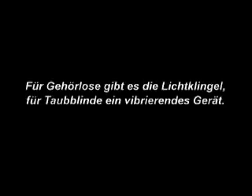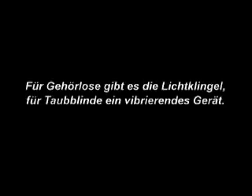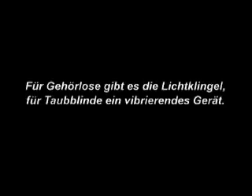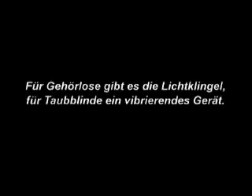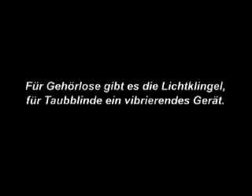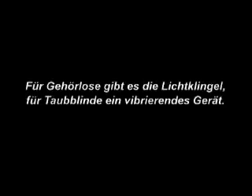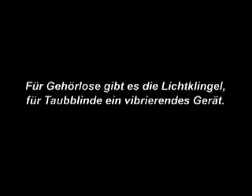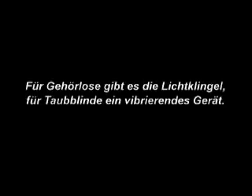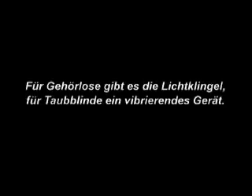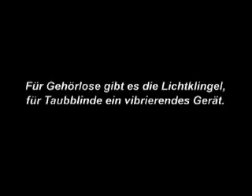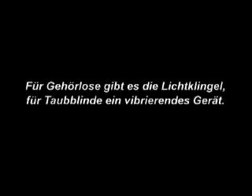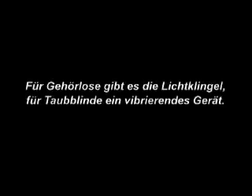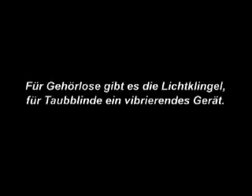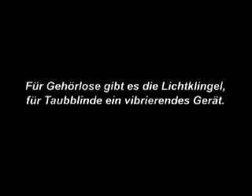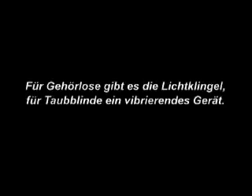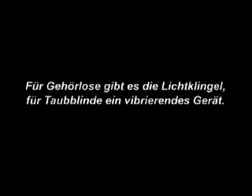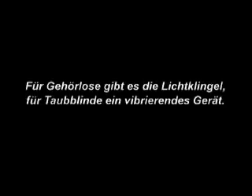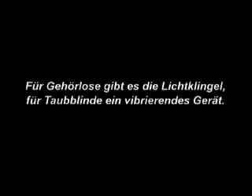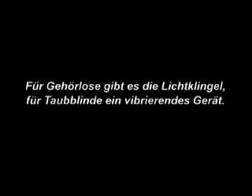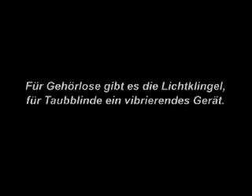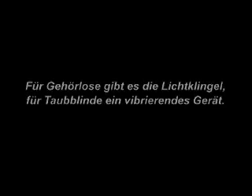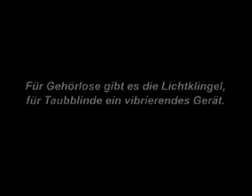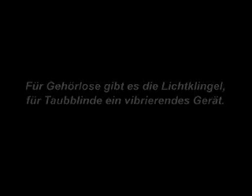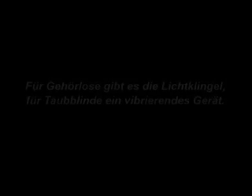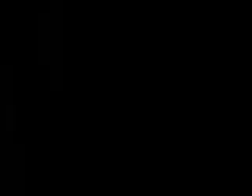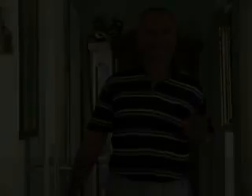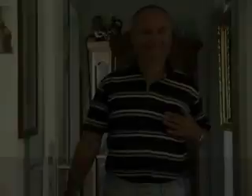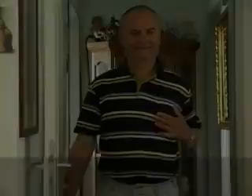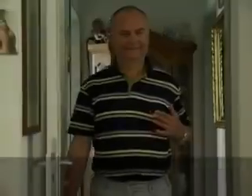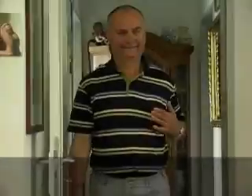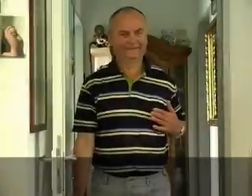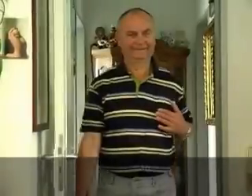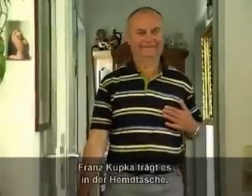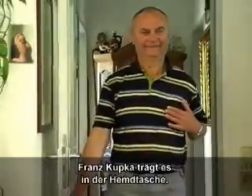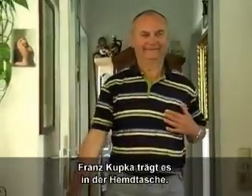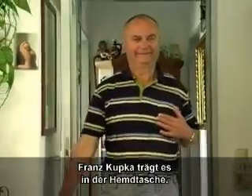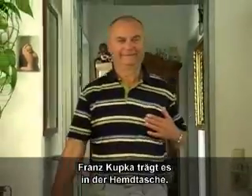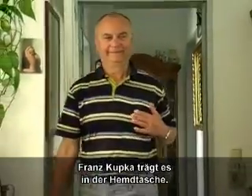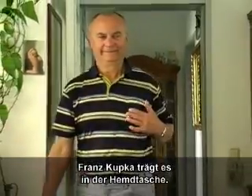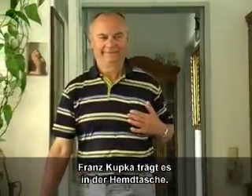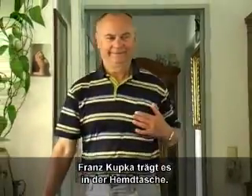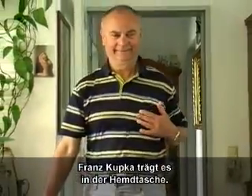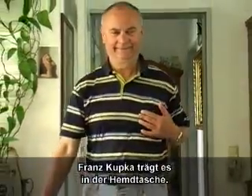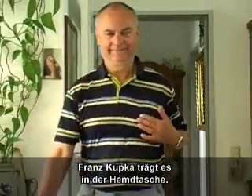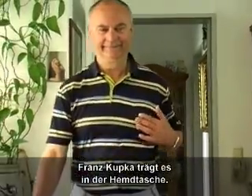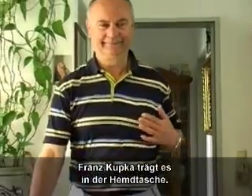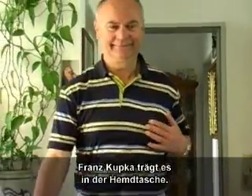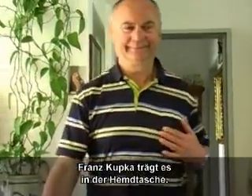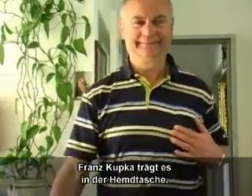Für Gehörlose gibt es die Lichtklingel. Für Taubblinde ein vibrierendes Gerät. Franz Kupka trägt es in der Hemdtasche.